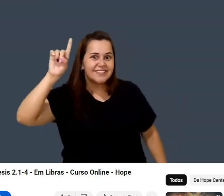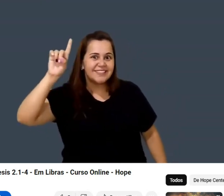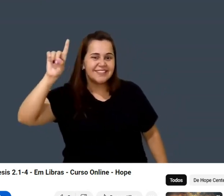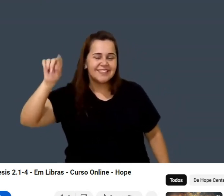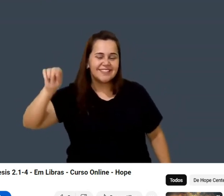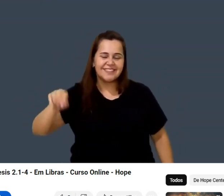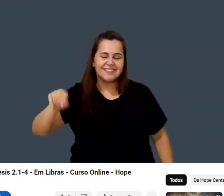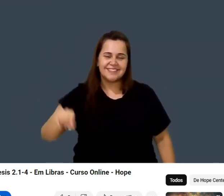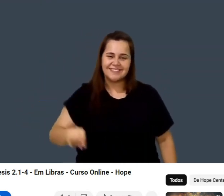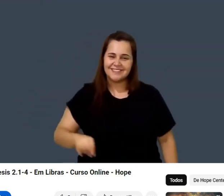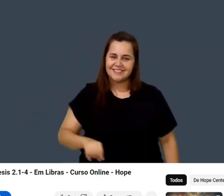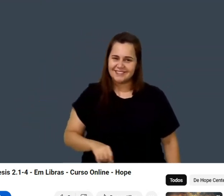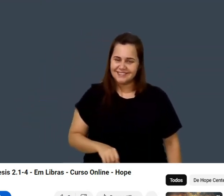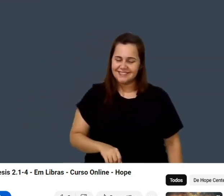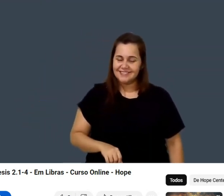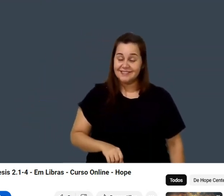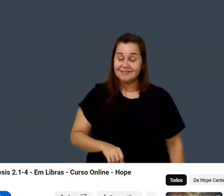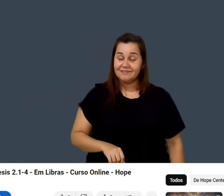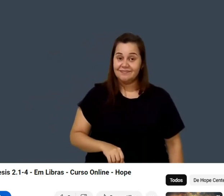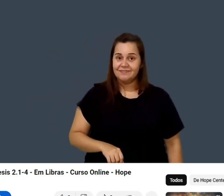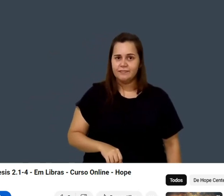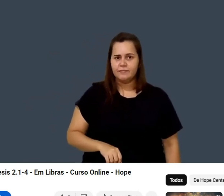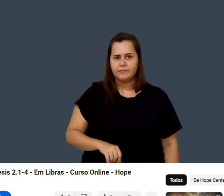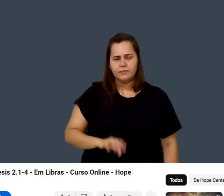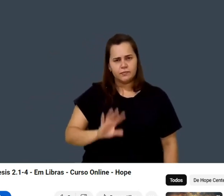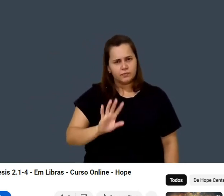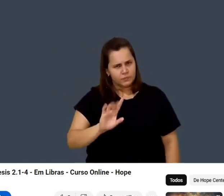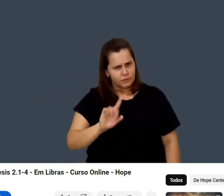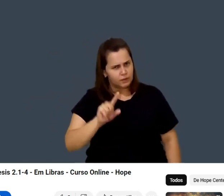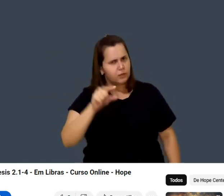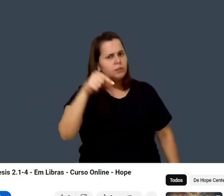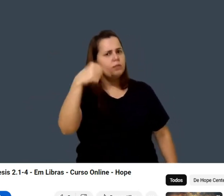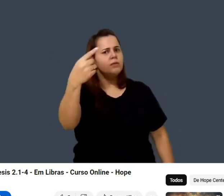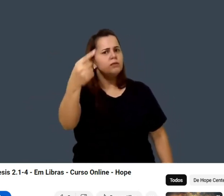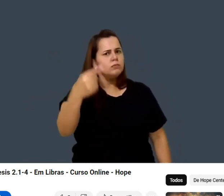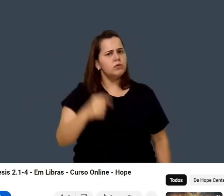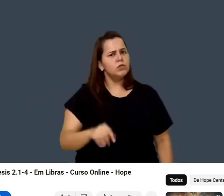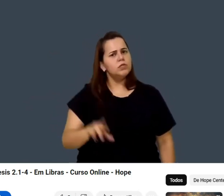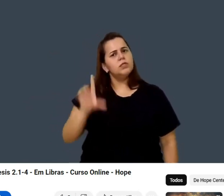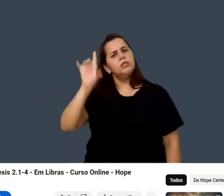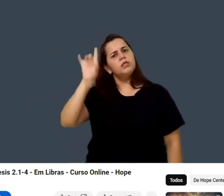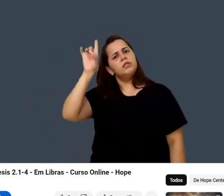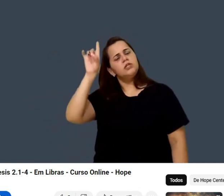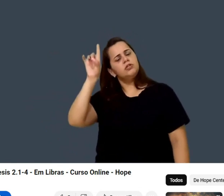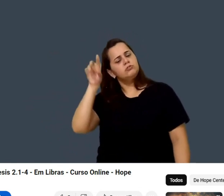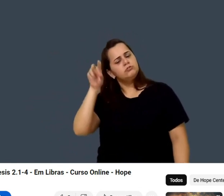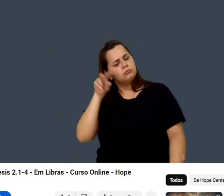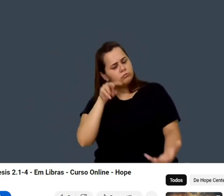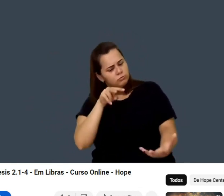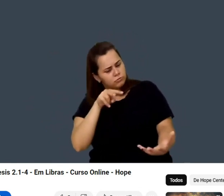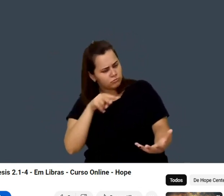para aquilo, e isso aconteceu no quarto dia. E